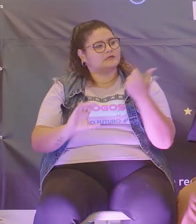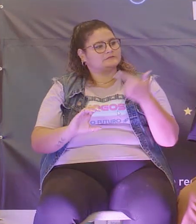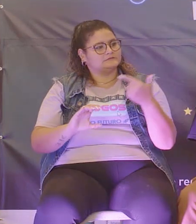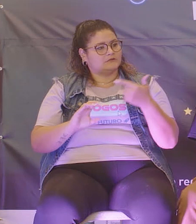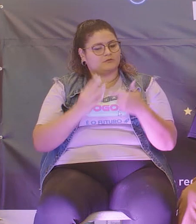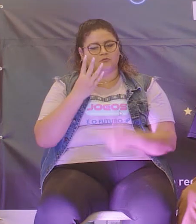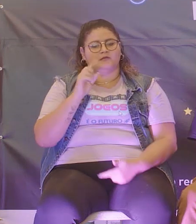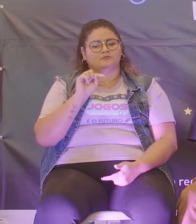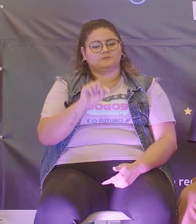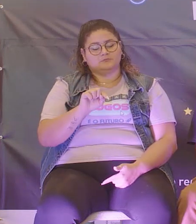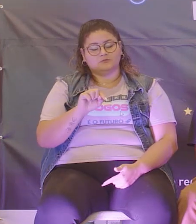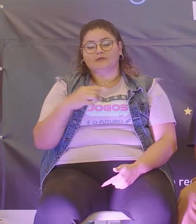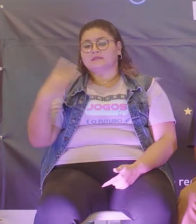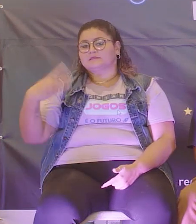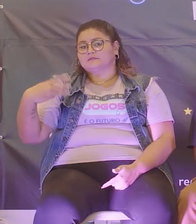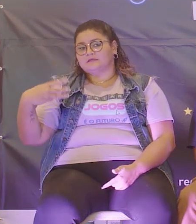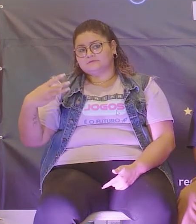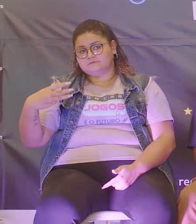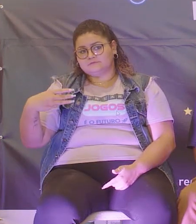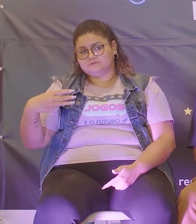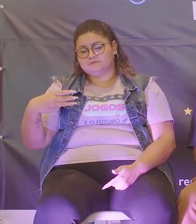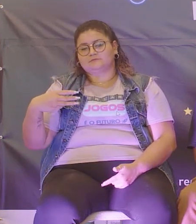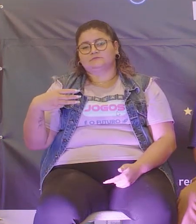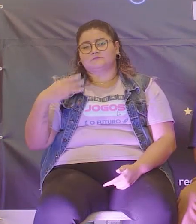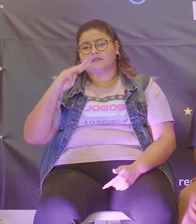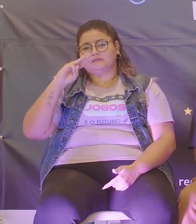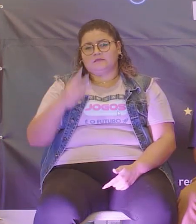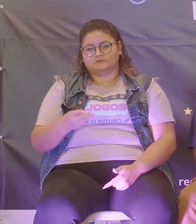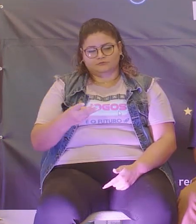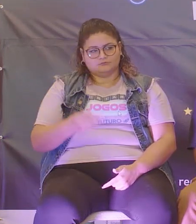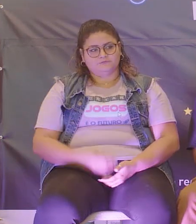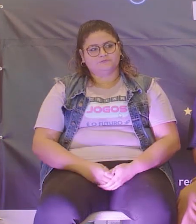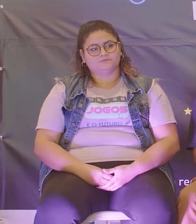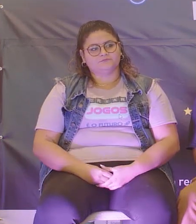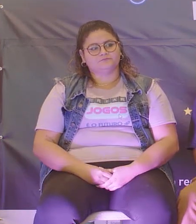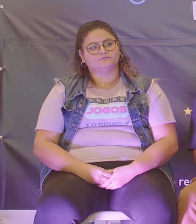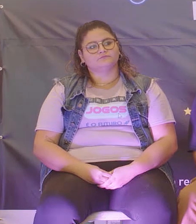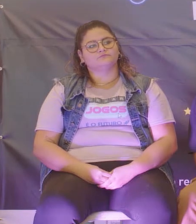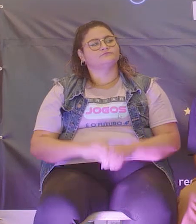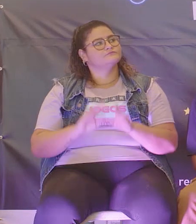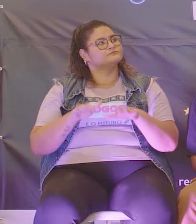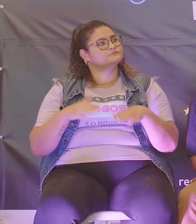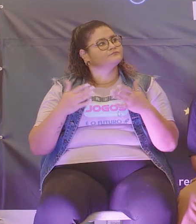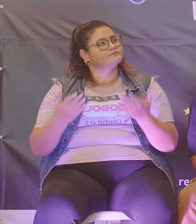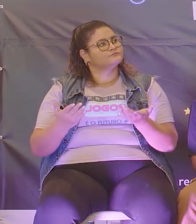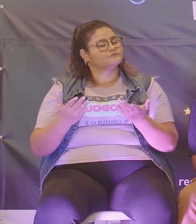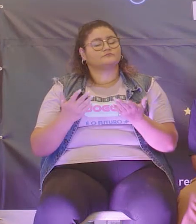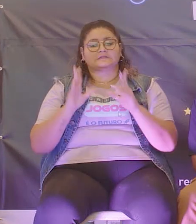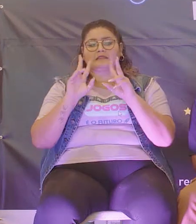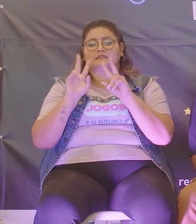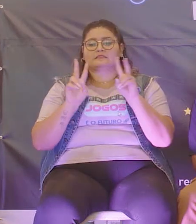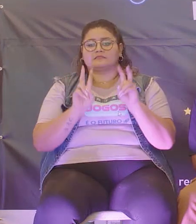mil e o terceiro lugar ganha R$3 mil, né? O tema foi